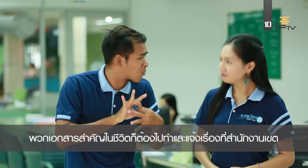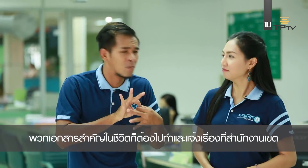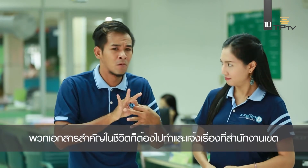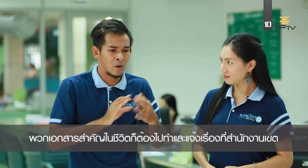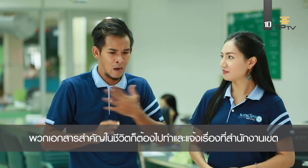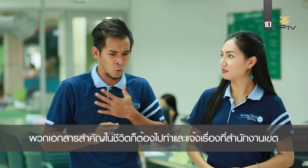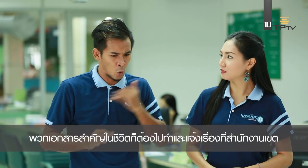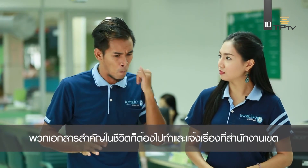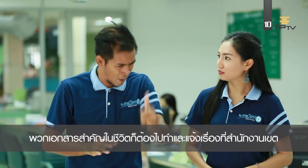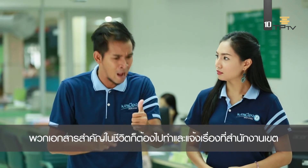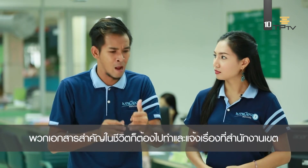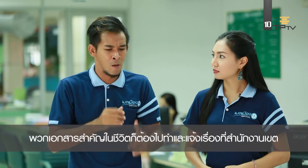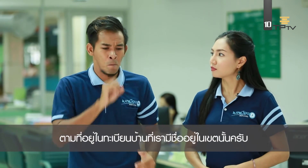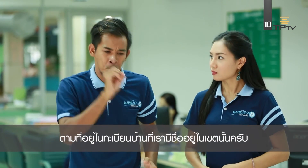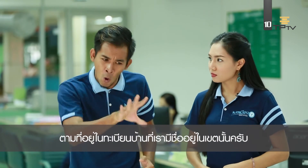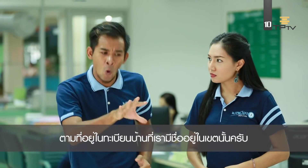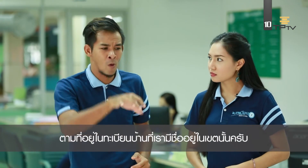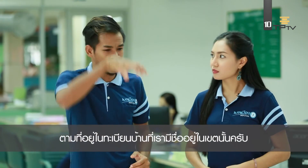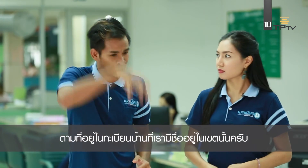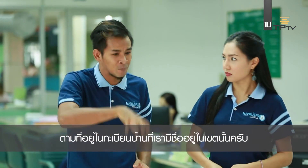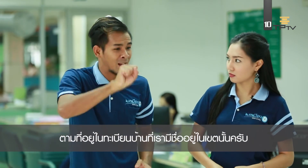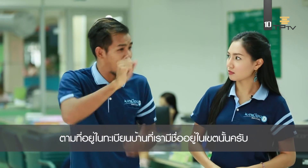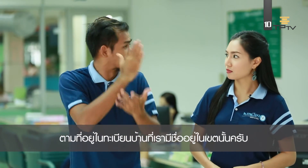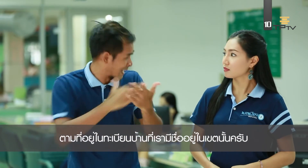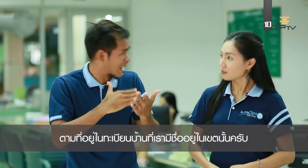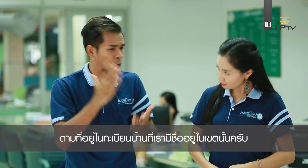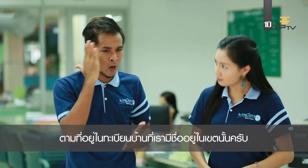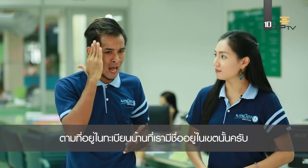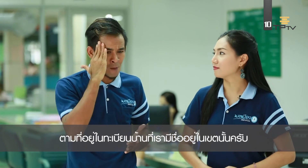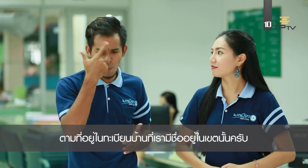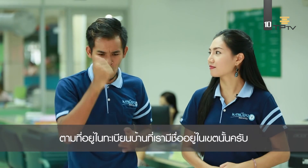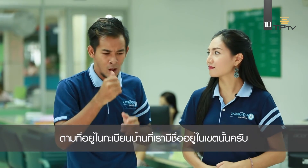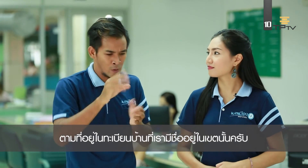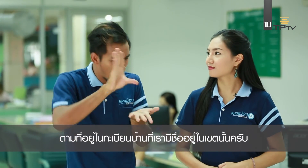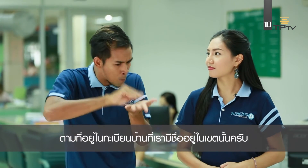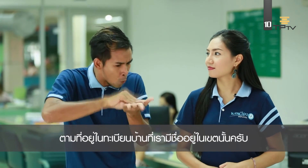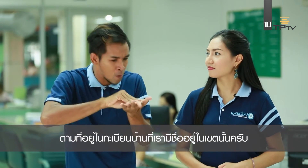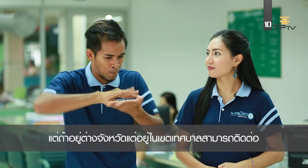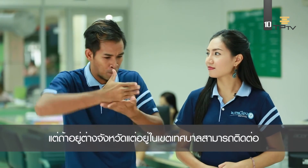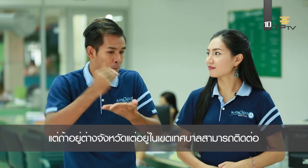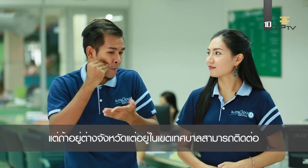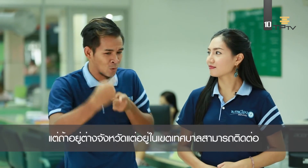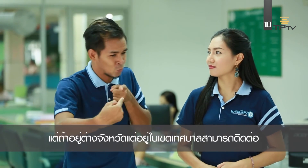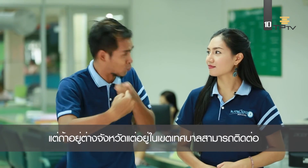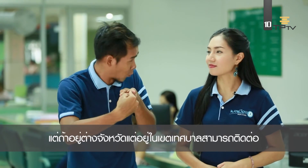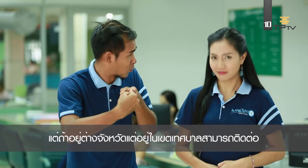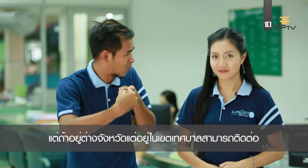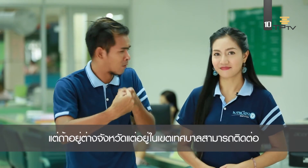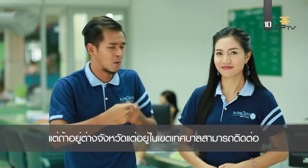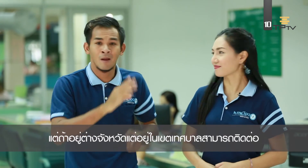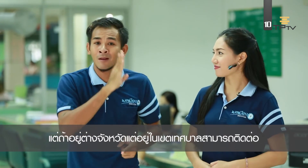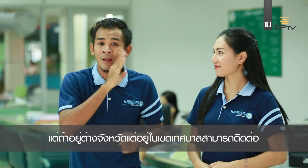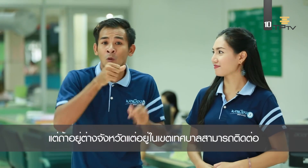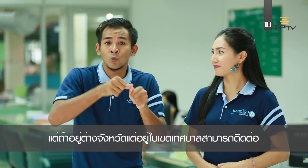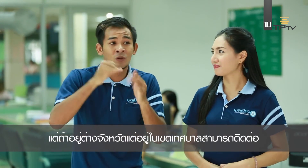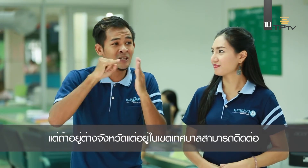จ้งเรื่องที่สำนักงานเขตตามที่อยู่ในทะเบียนบ้านที่เรามีชื่ออยู่ในเขตนั้นครับแต่ถ้าอยู่ต่างจังหวัด